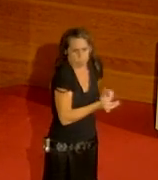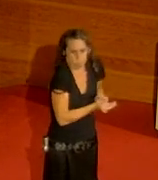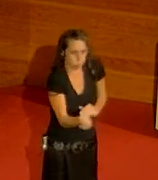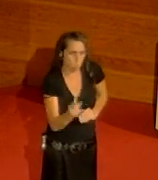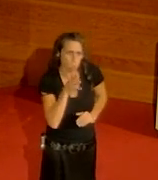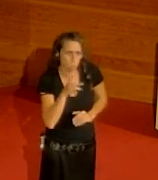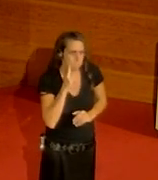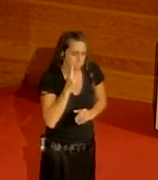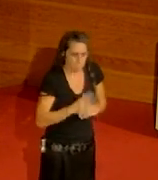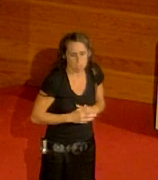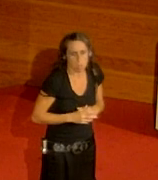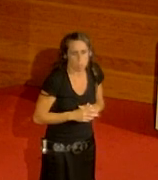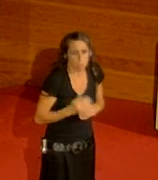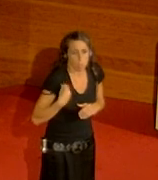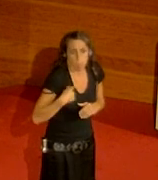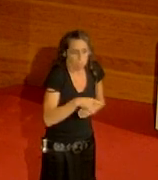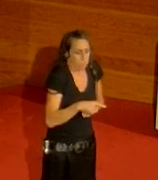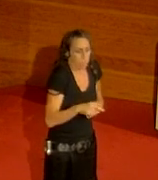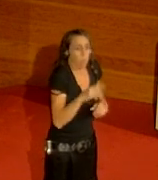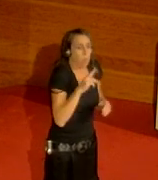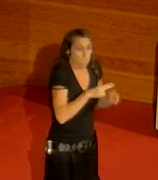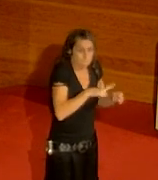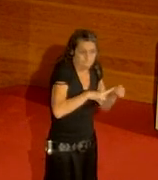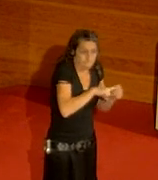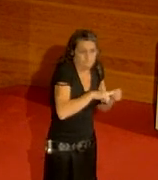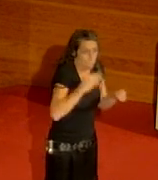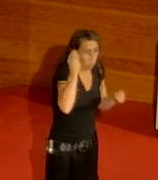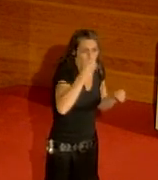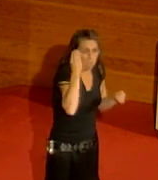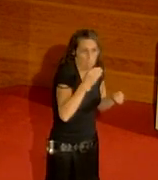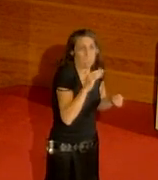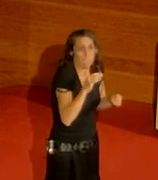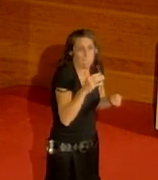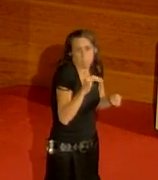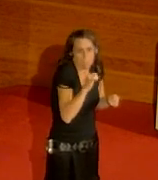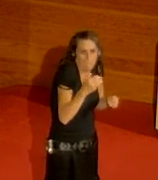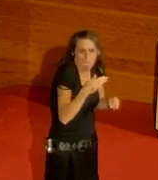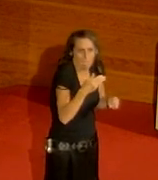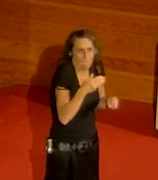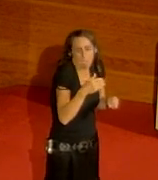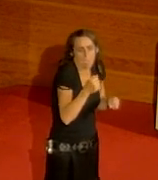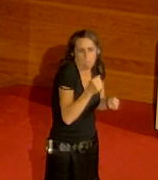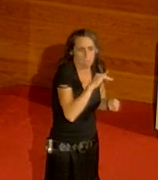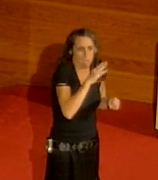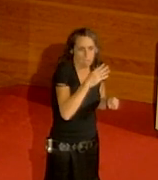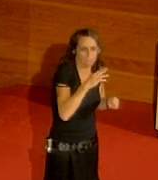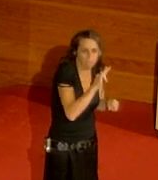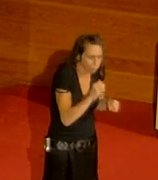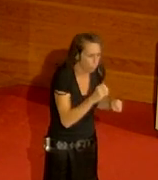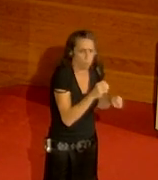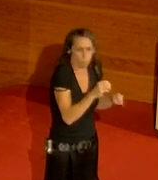de yafo que será el barrio árabe de lo que hoy esté la VIP que en ese momento solo existía ya fue se van de haifa se van de un montón de ciudades o de